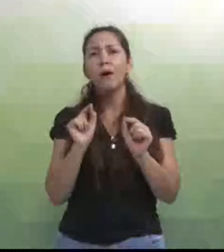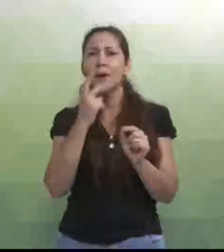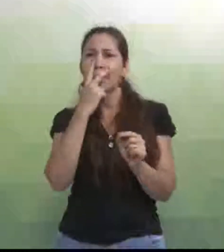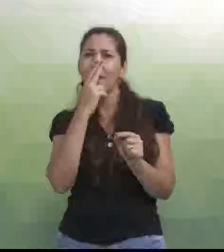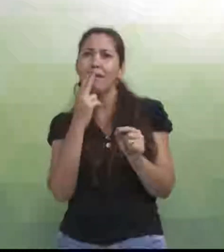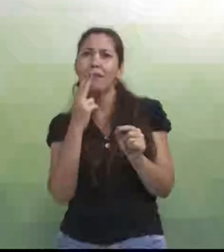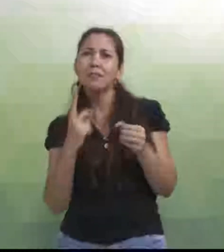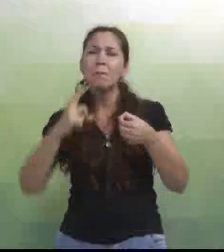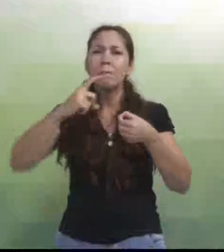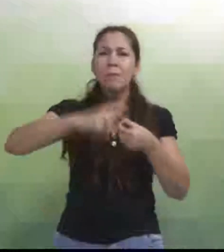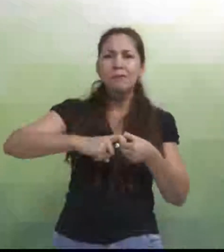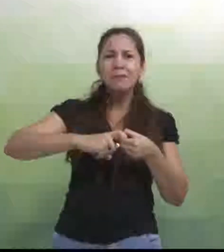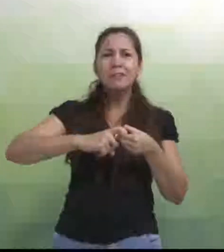havia formação.